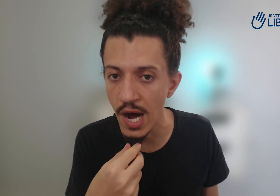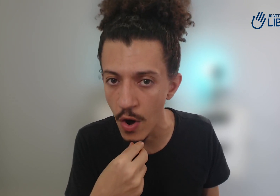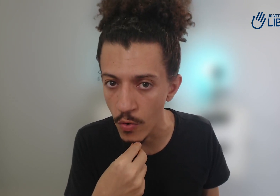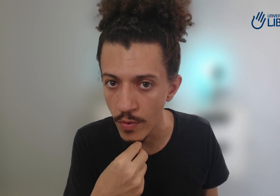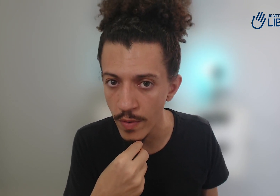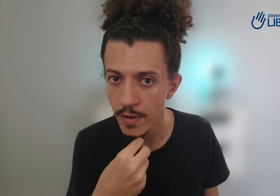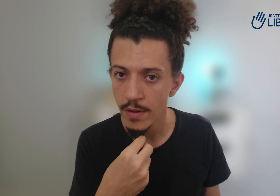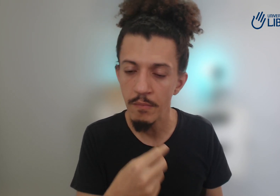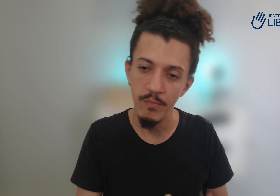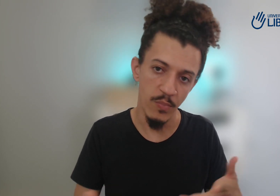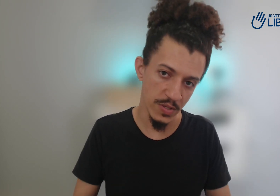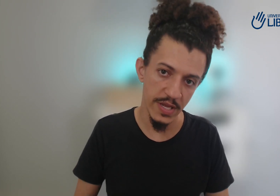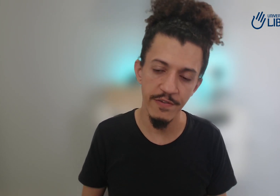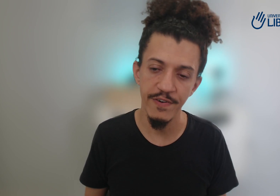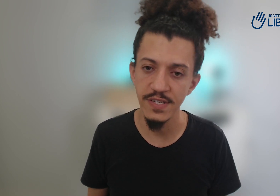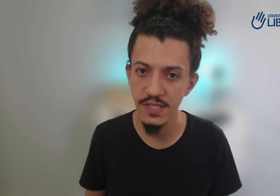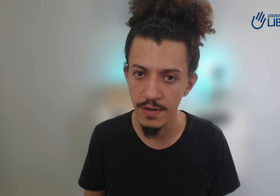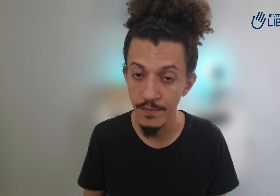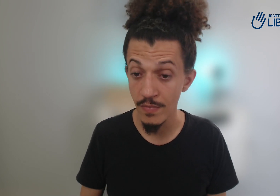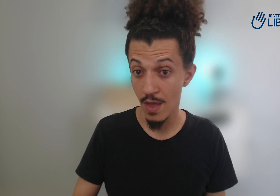algo. Poderia fazer assim.